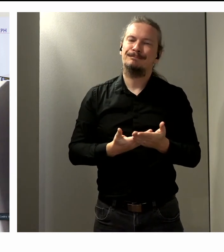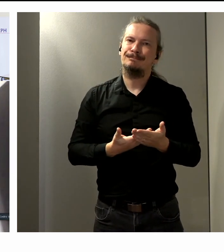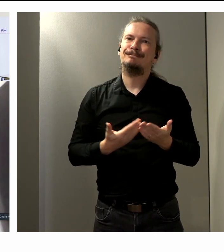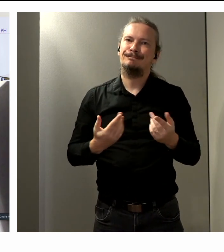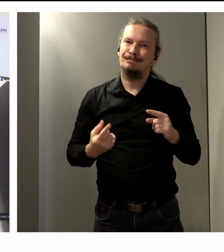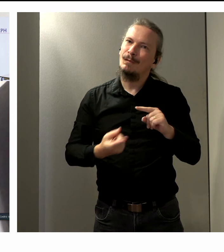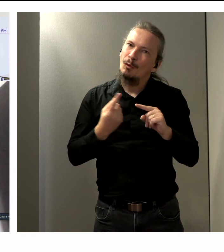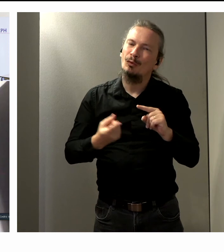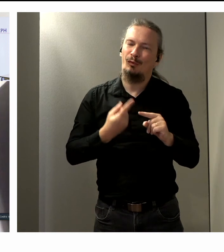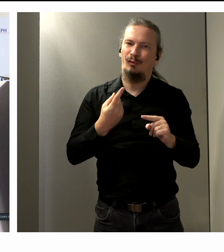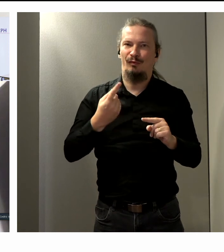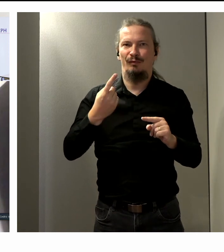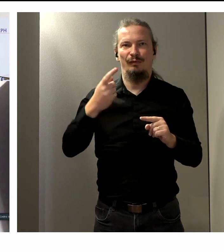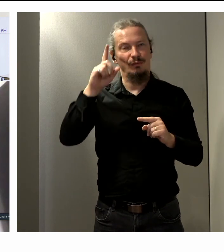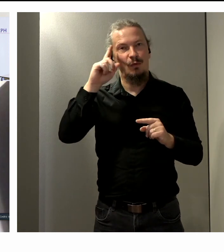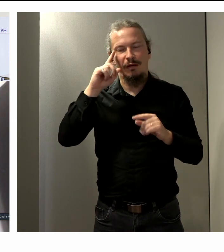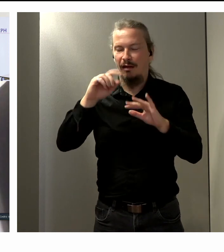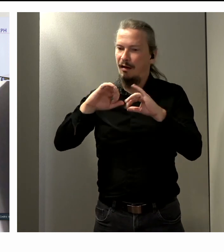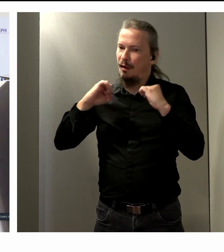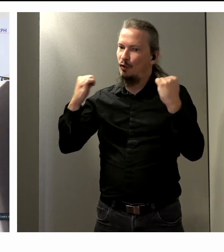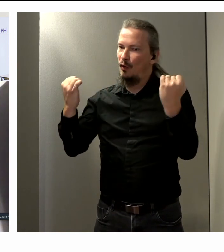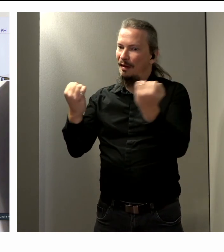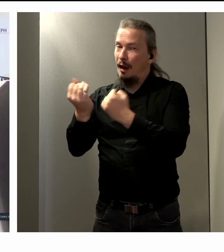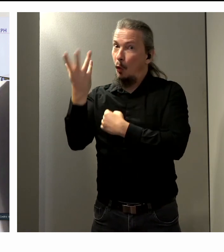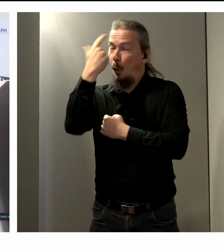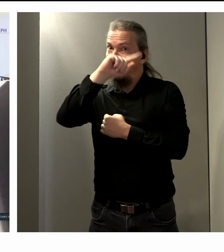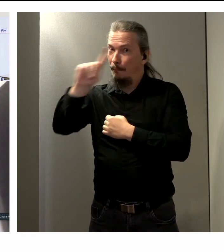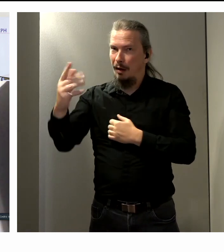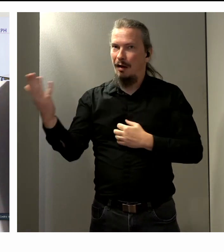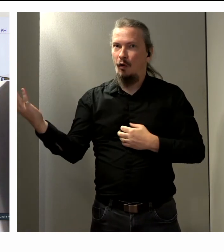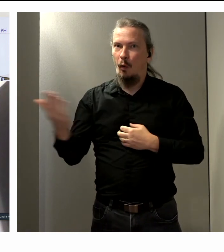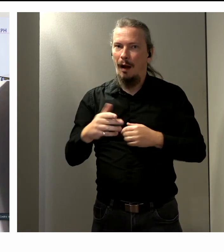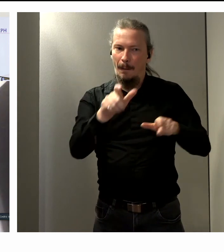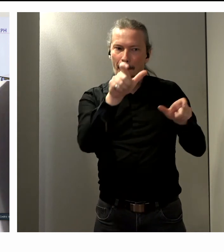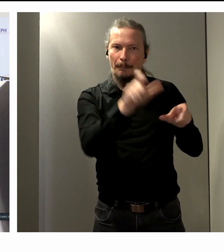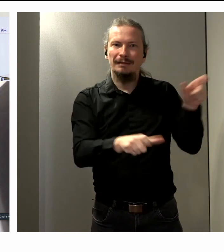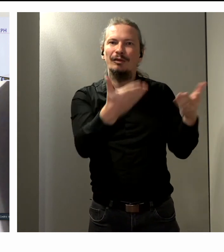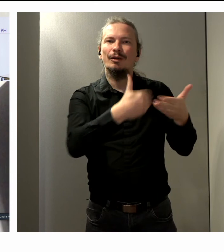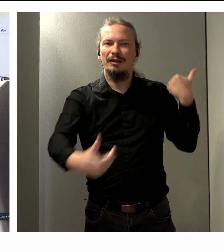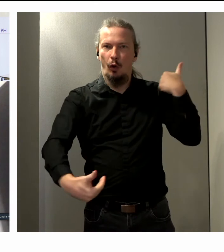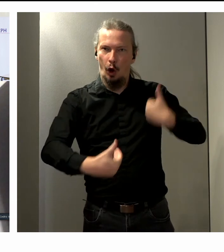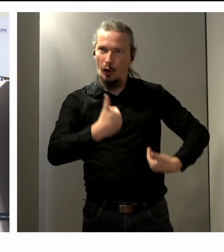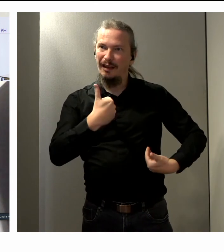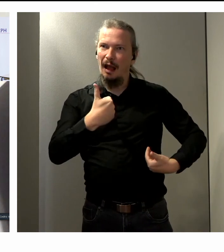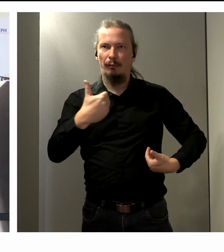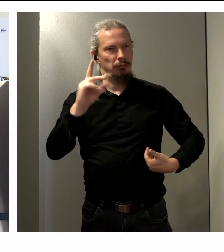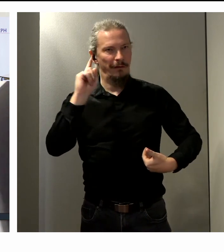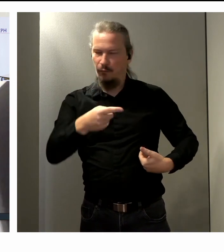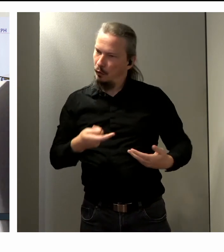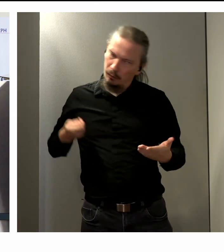important aussi dans une société qui doit bien se souvenir de tout ce qu'elle doit à ces personnes en situation de